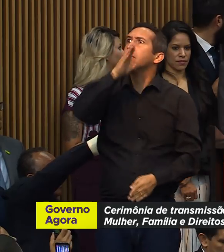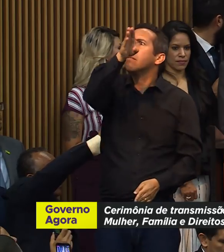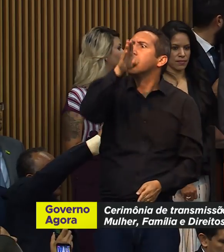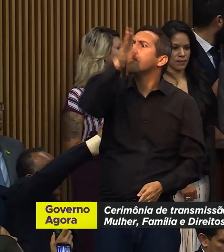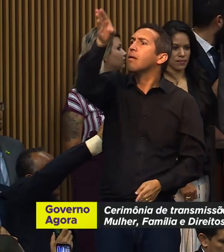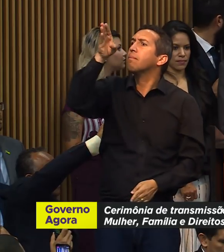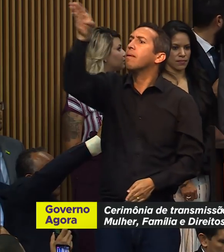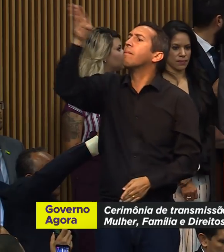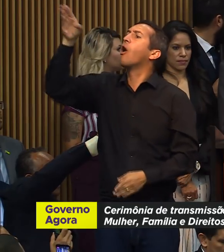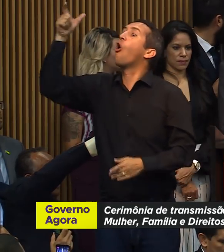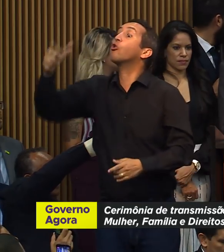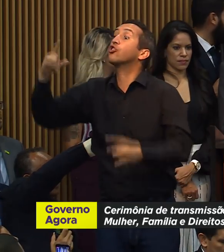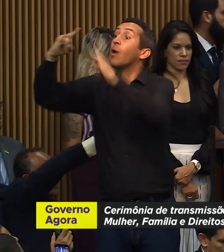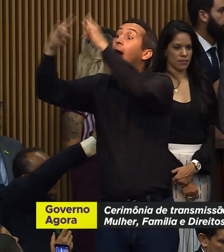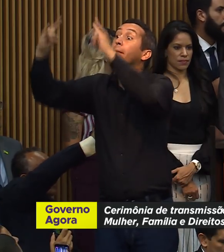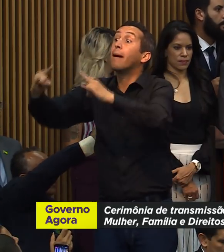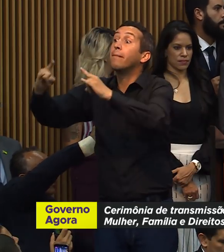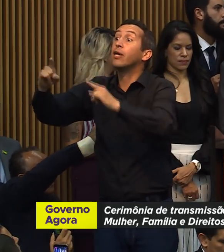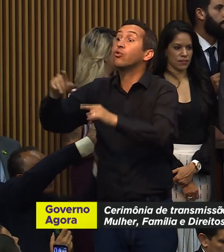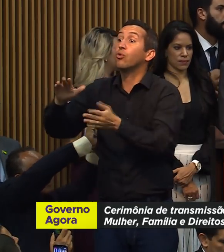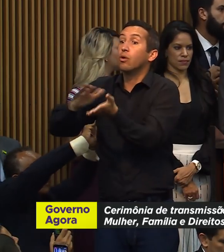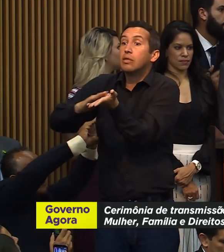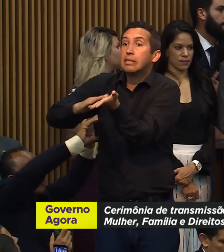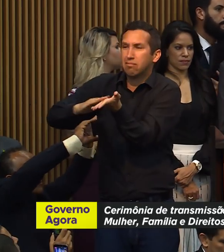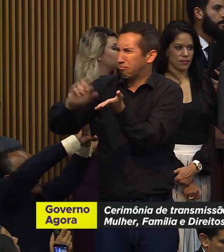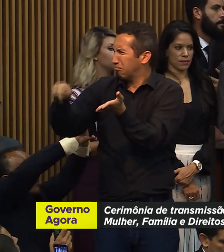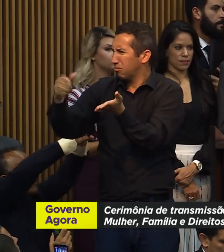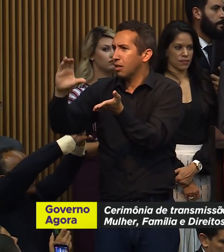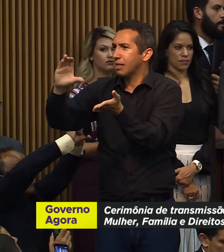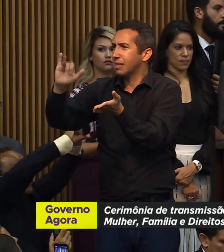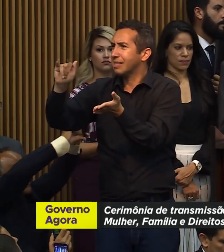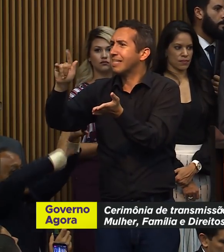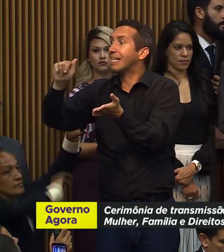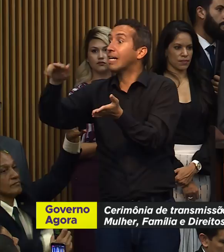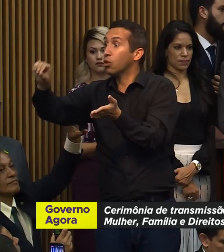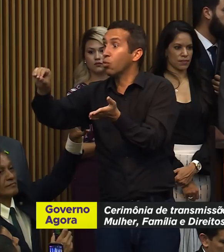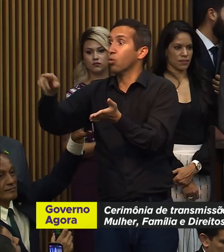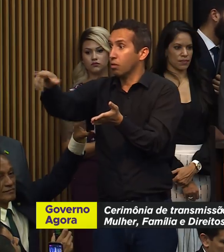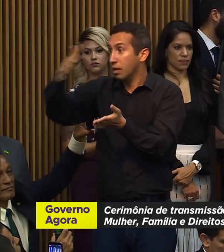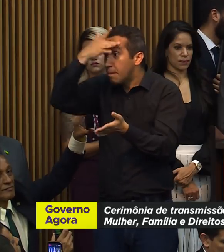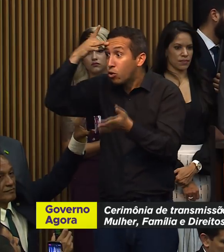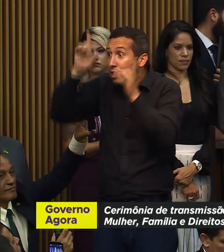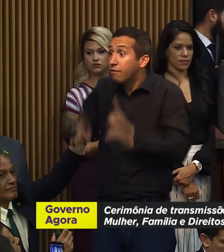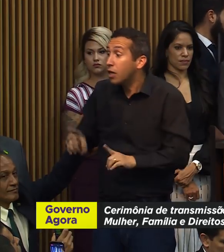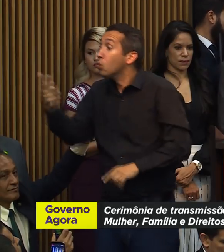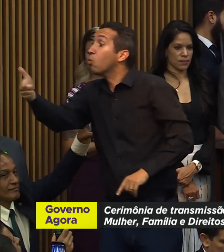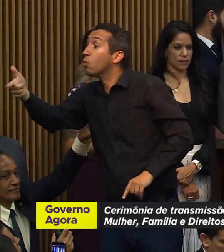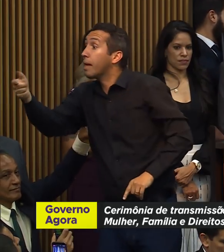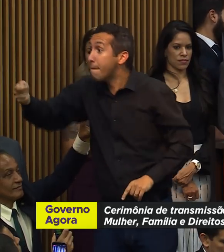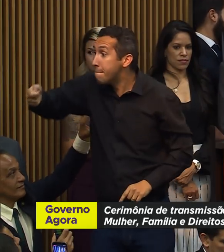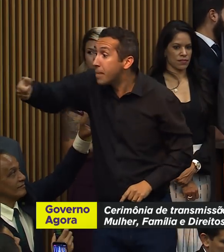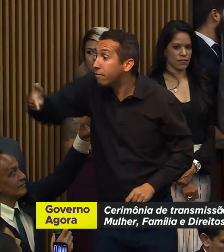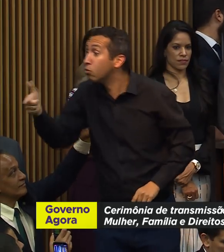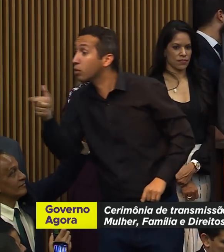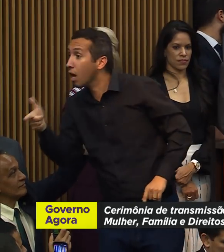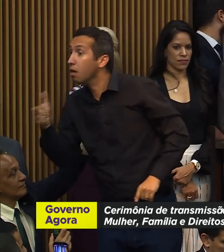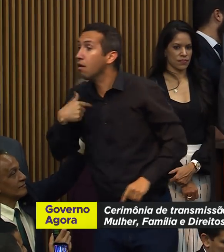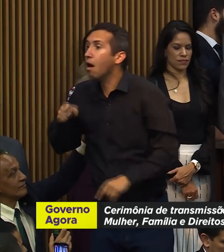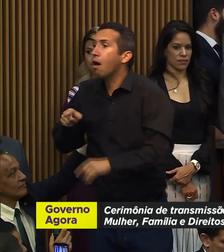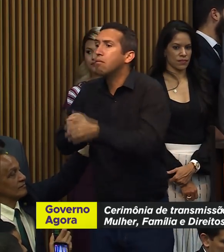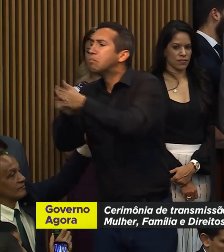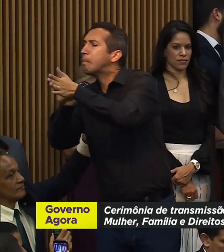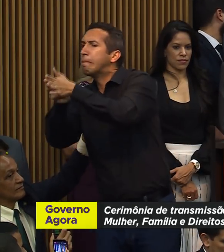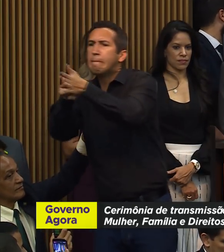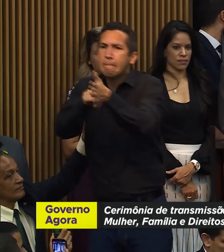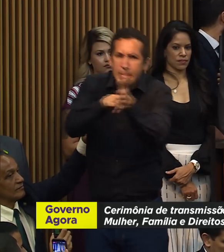de ciganos, para saber qual cigano ainda não tem o com deficiência, que ainda não tem benefício. A secretaria estará indo nas